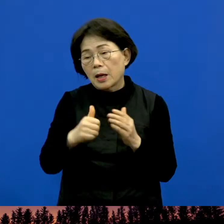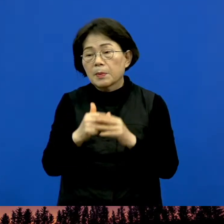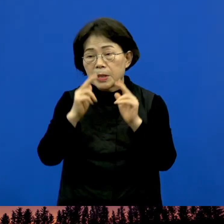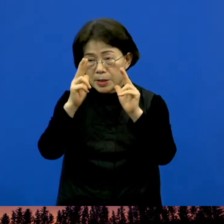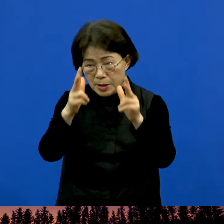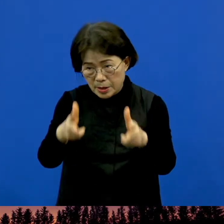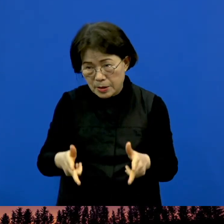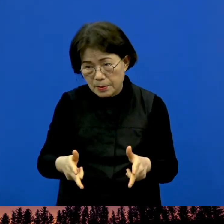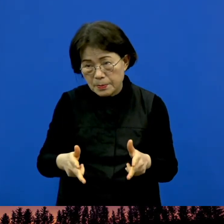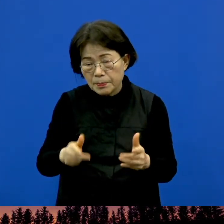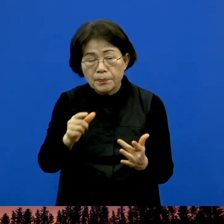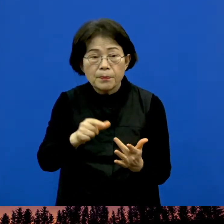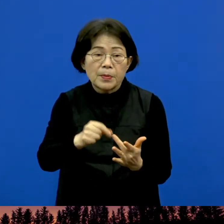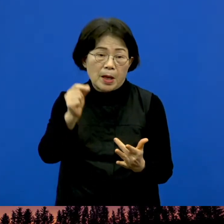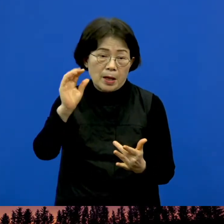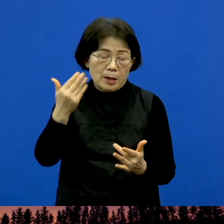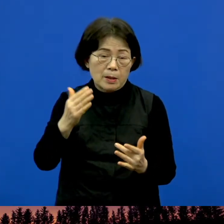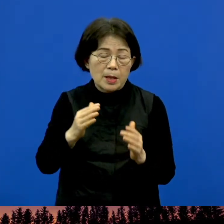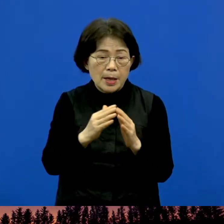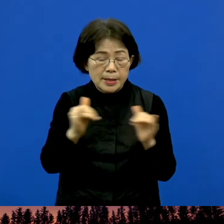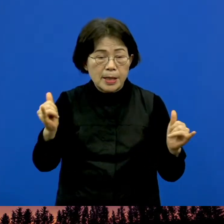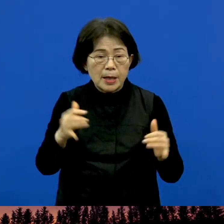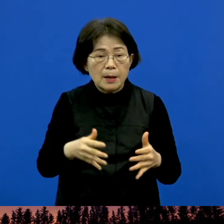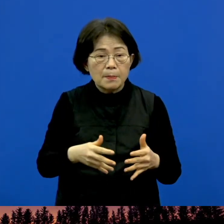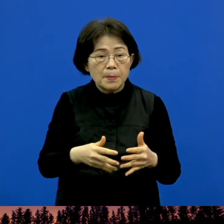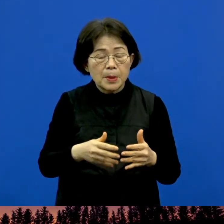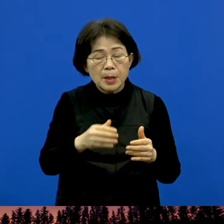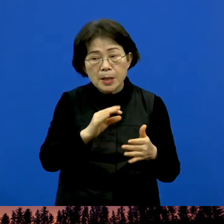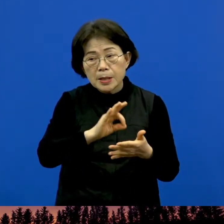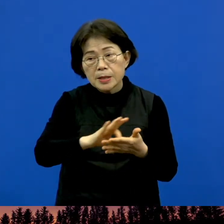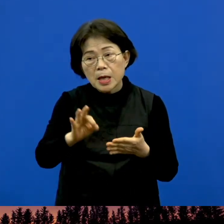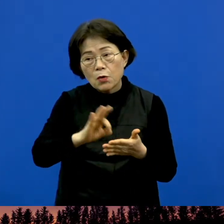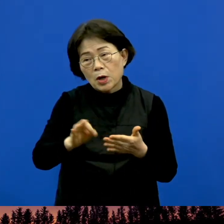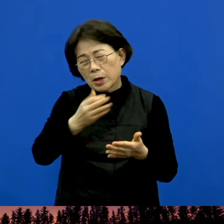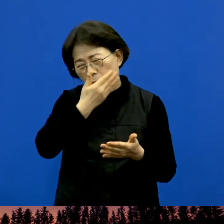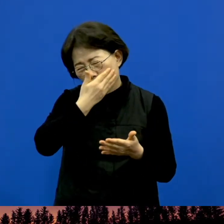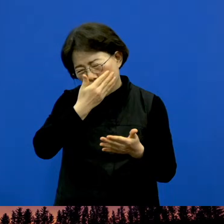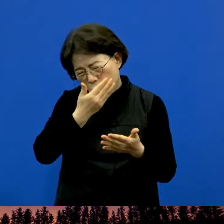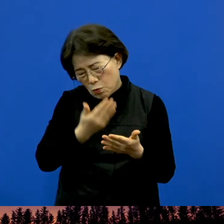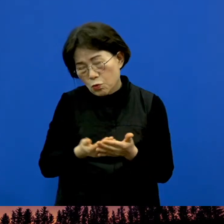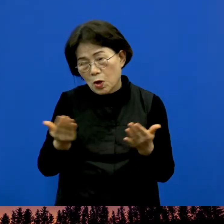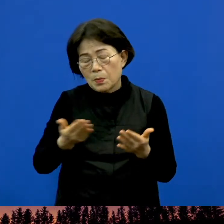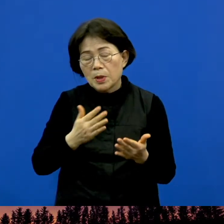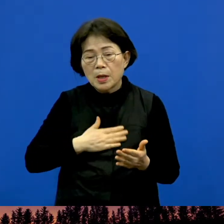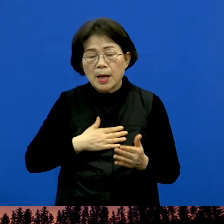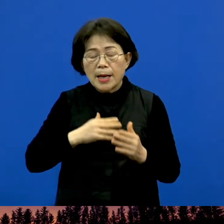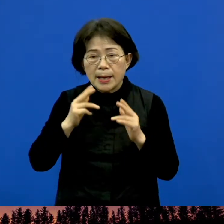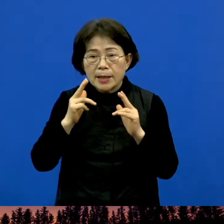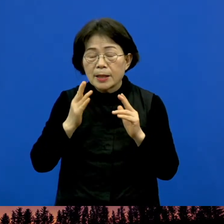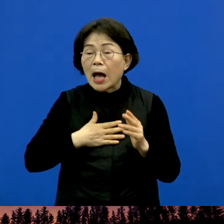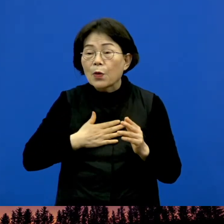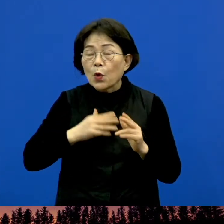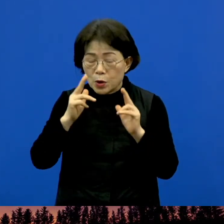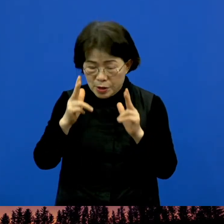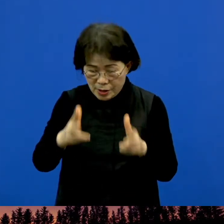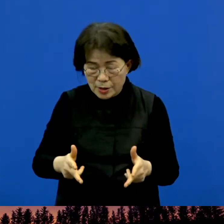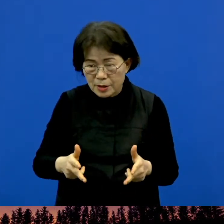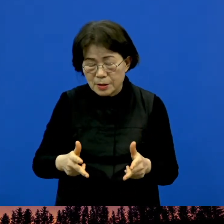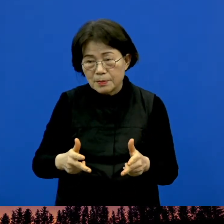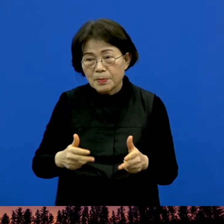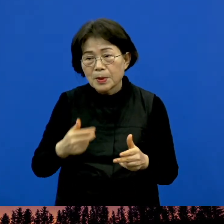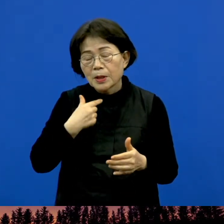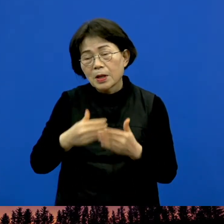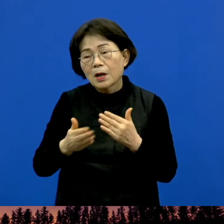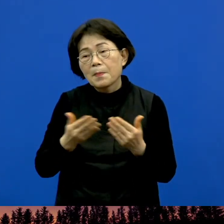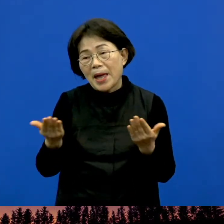그 말은 뭐냐면 사람을 세우는 게 너무도 중요하다는 거예요. 이거 내가 직접 지목한다. 모세에게 맡길 수도 있죠.